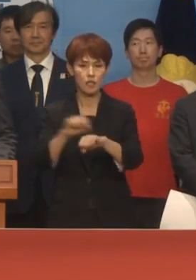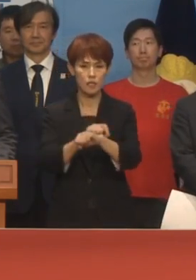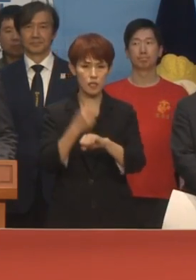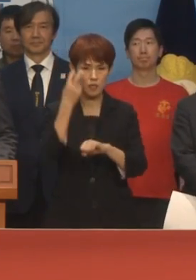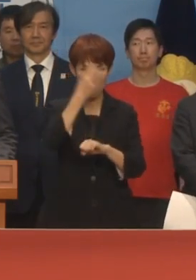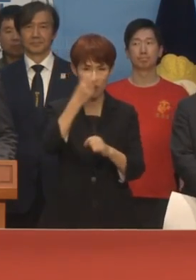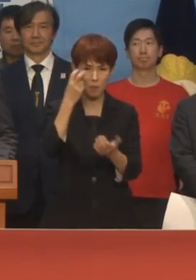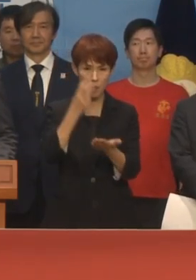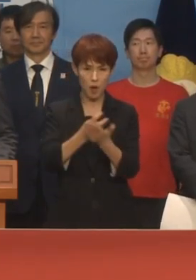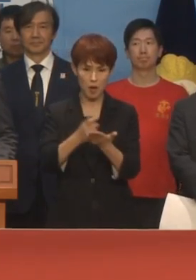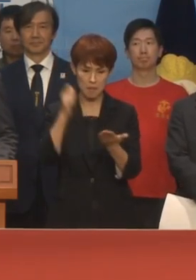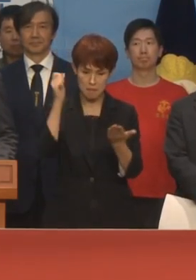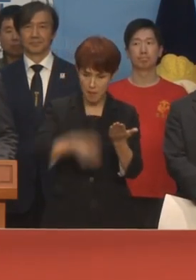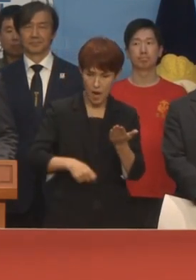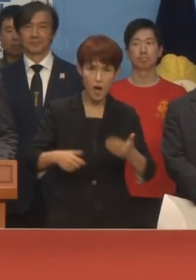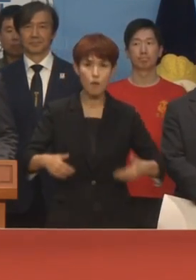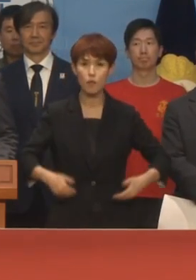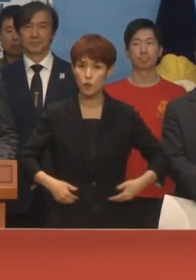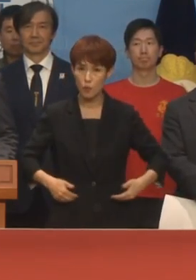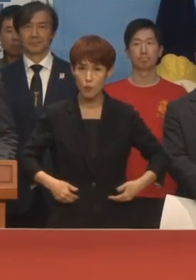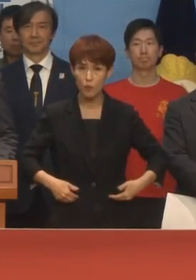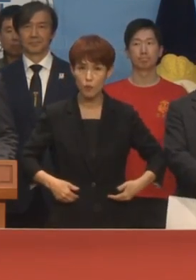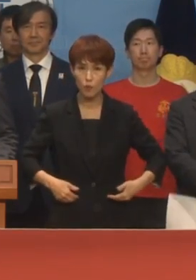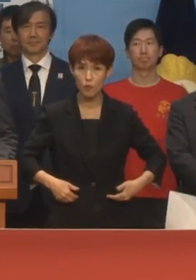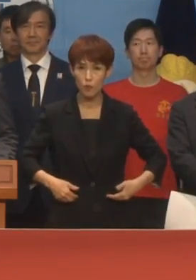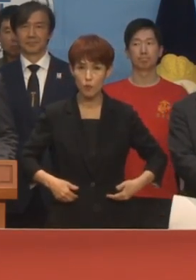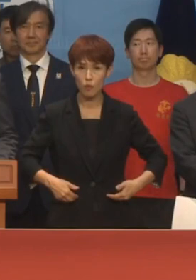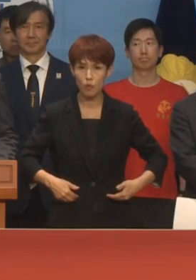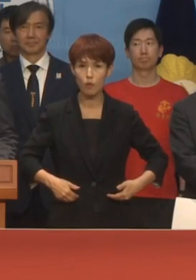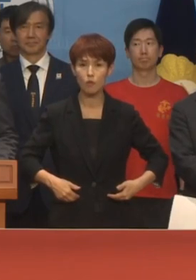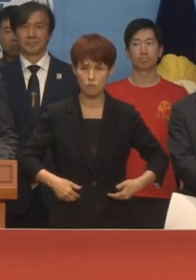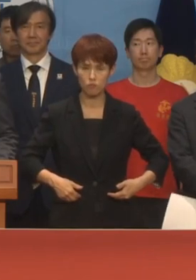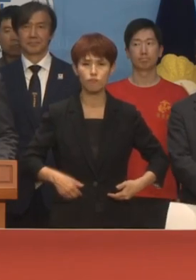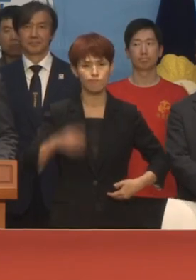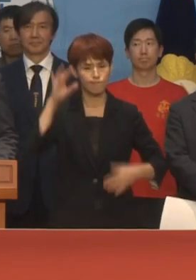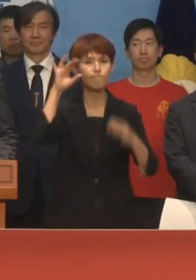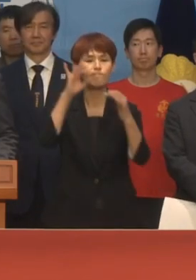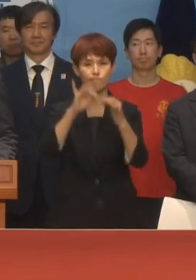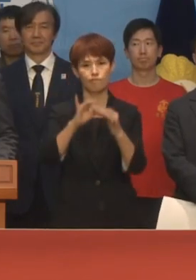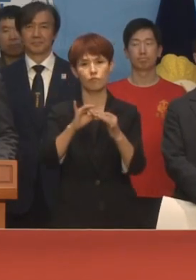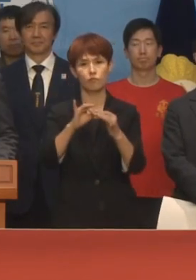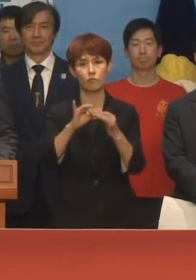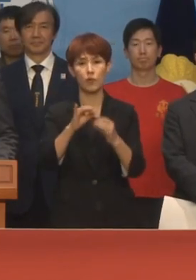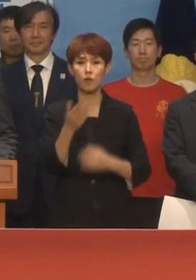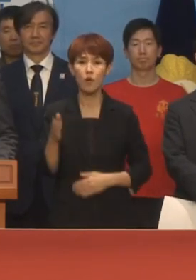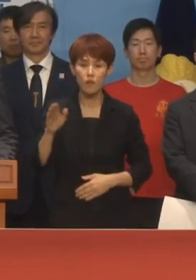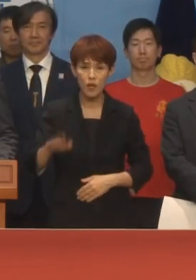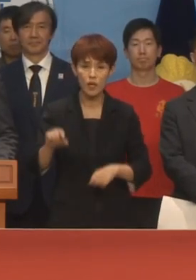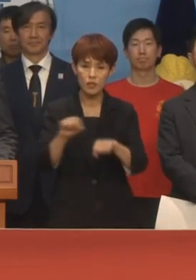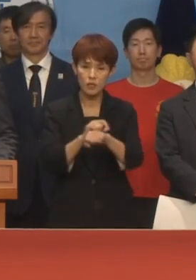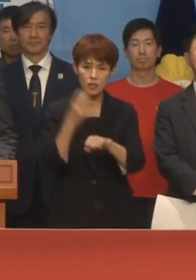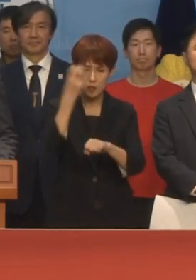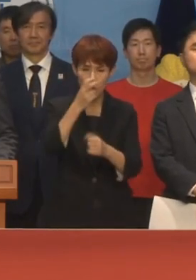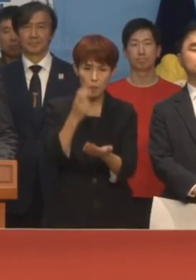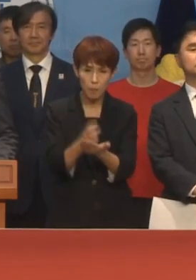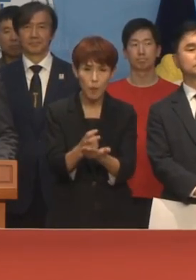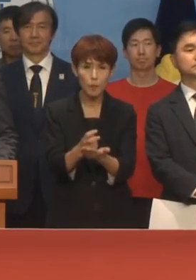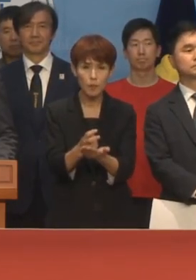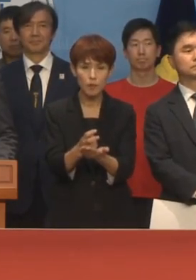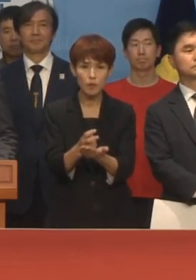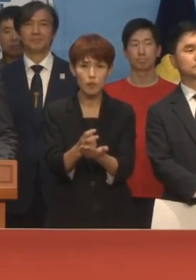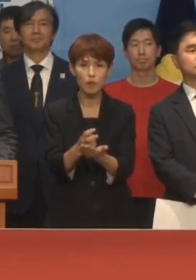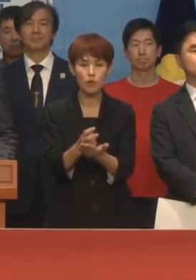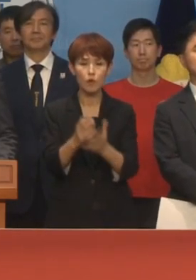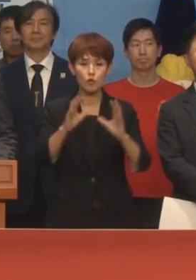특검법이 통과되어야 한다는 것에 대해서는 다른 의견이 없습니다. 다만 이 특검법이 만약